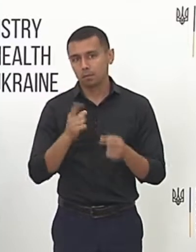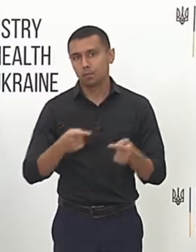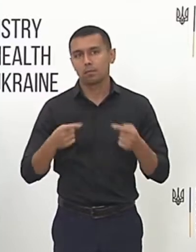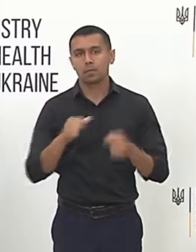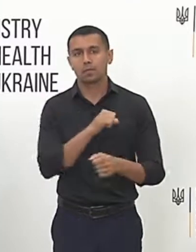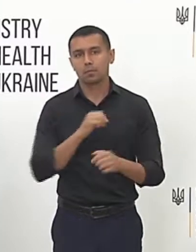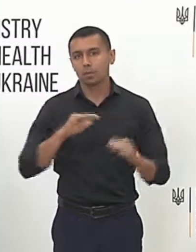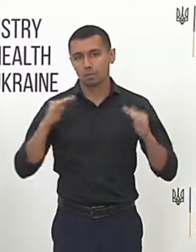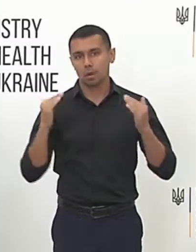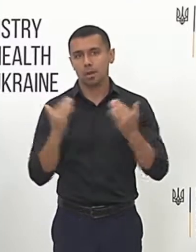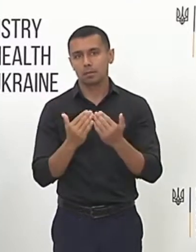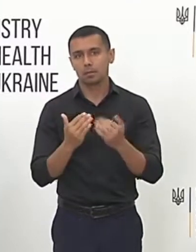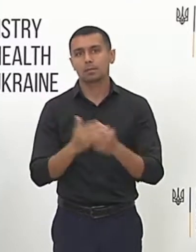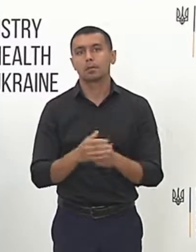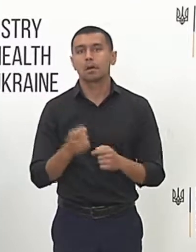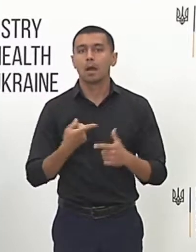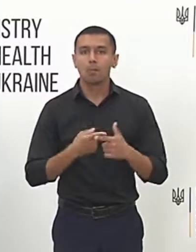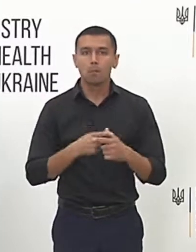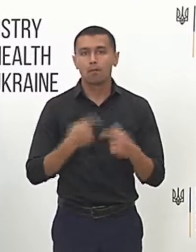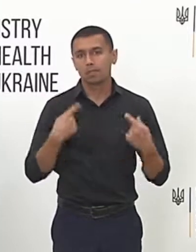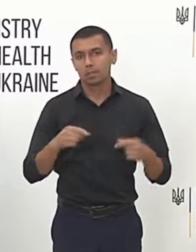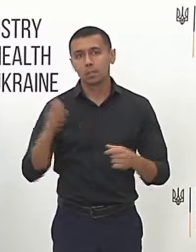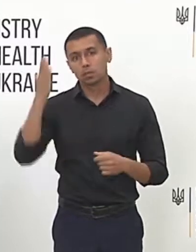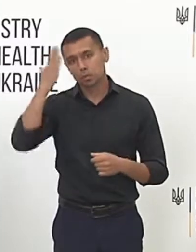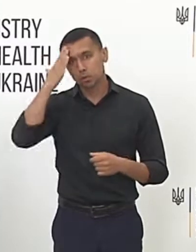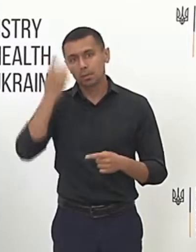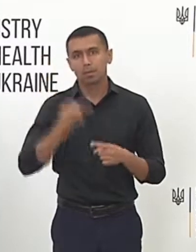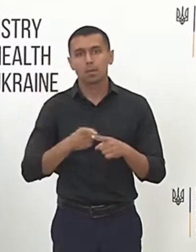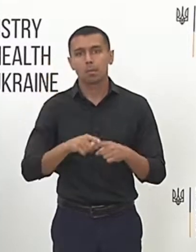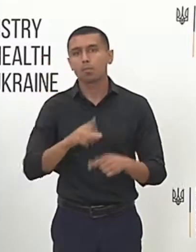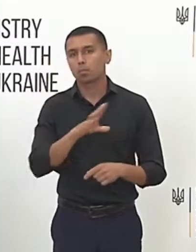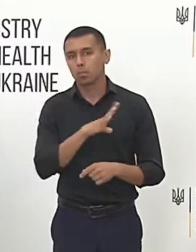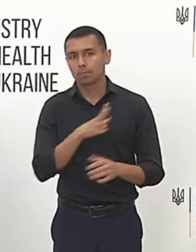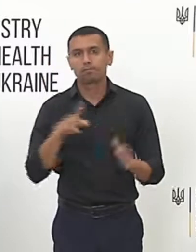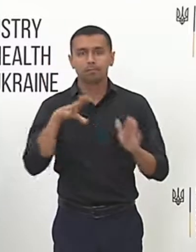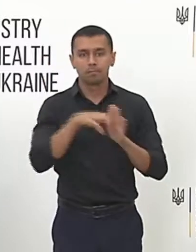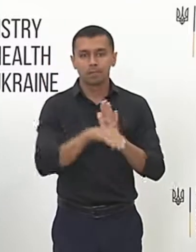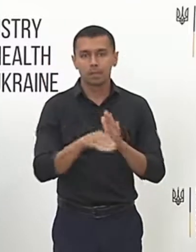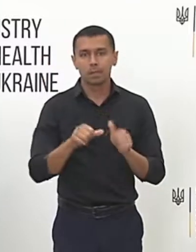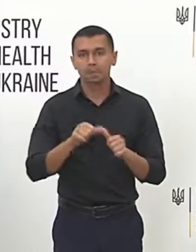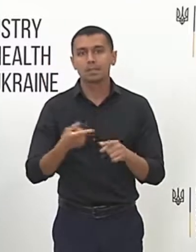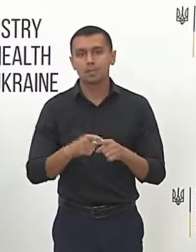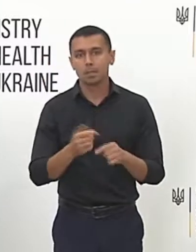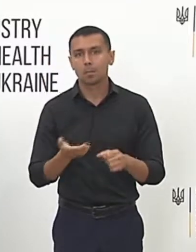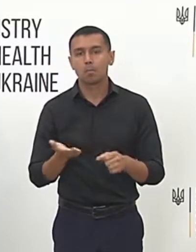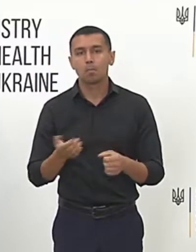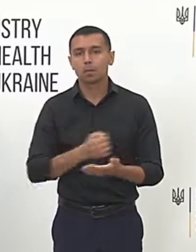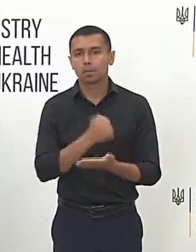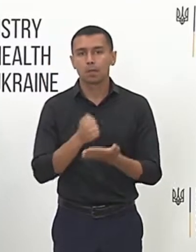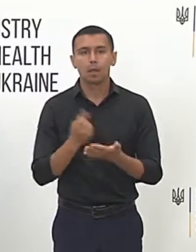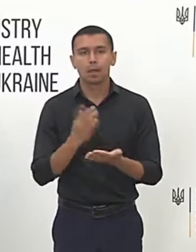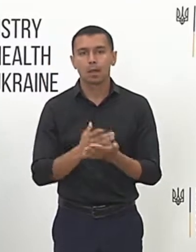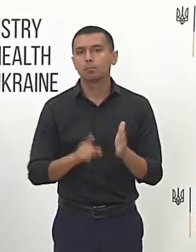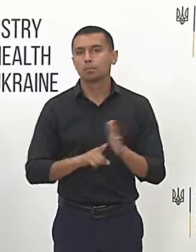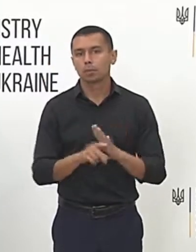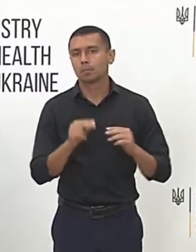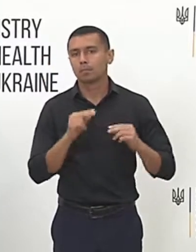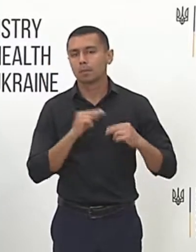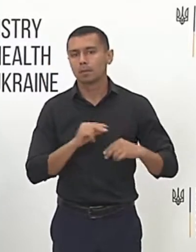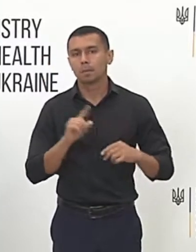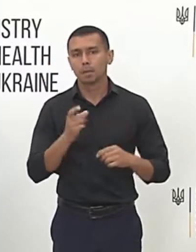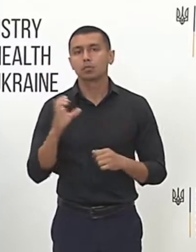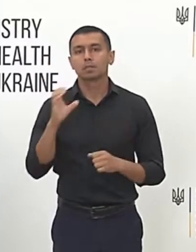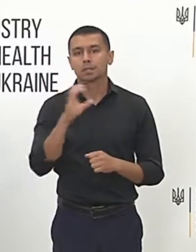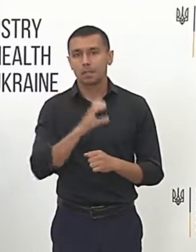відповідно самоізоляція. Або в інший спосіб, і це було введено саме цією постановою, яка діє з